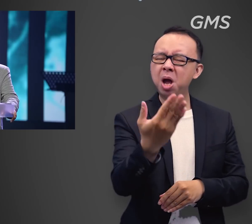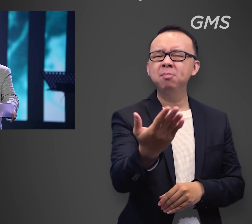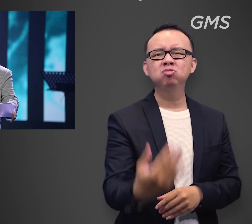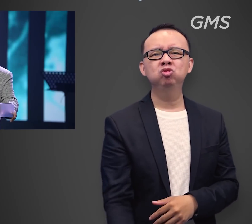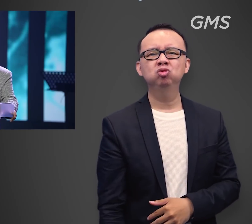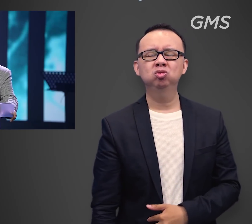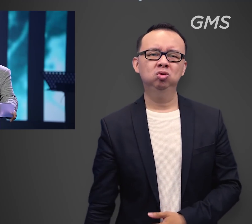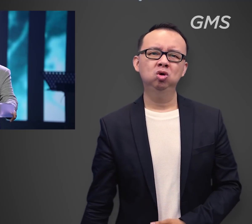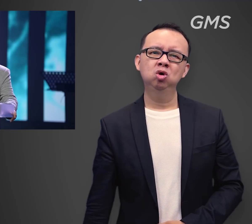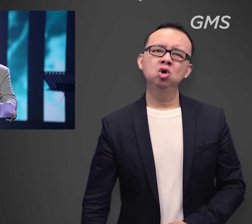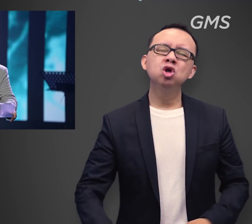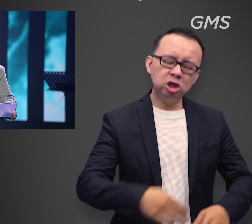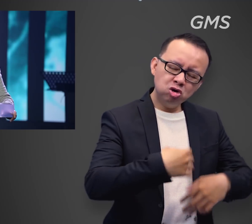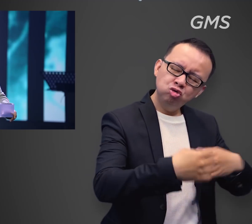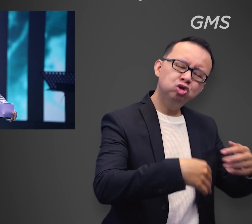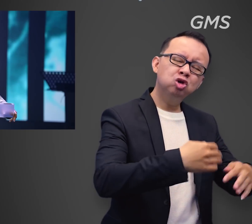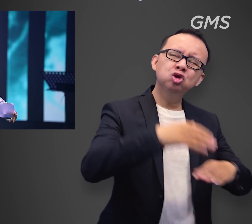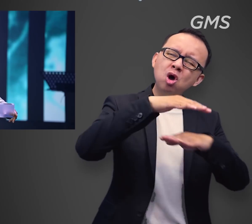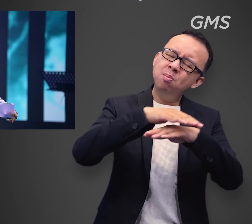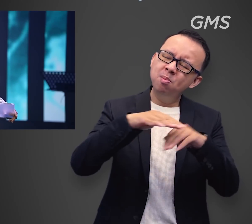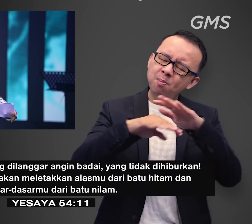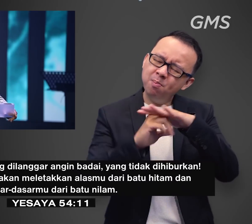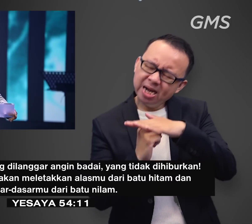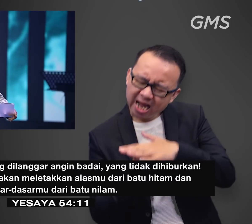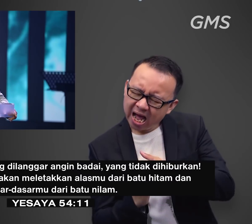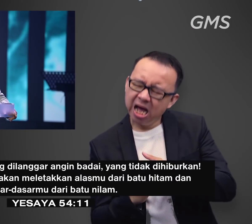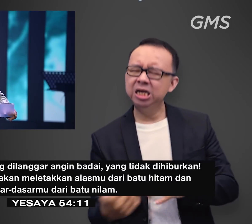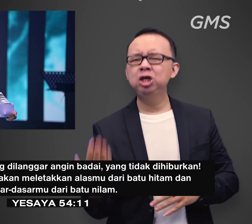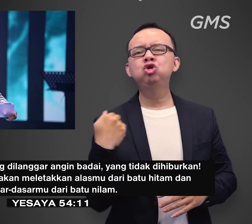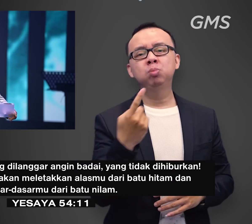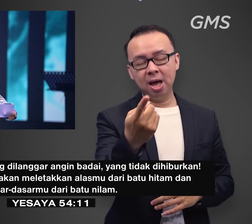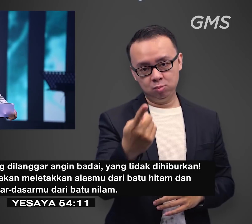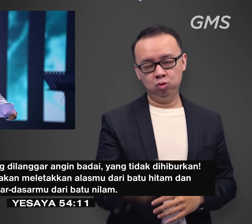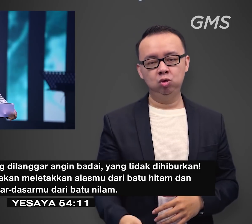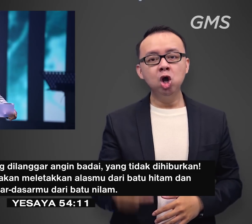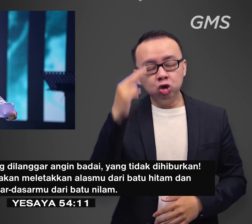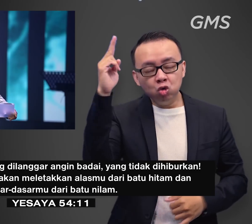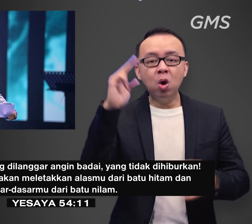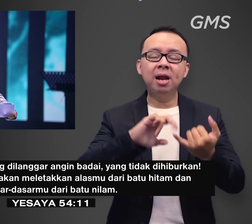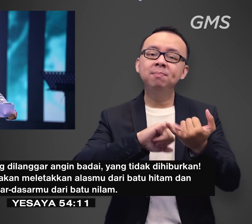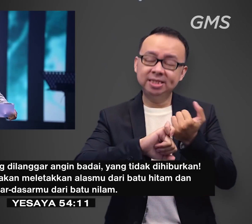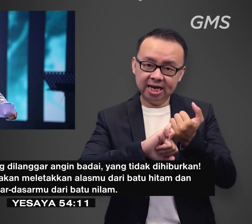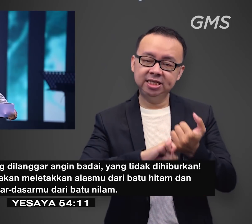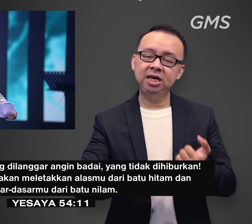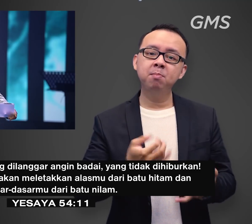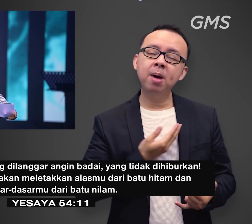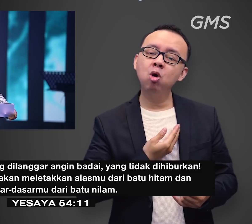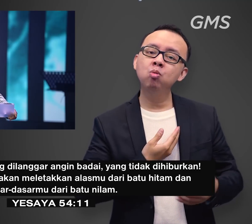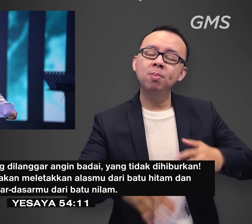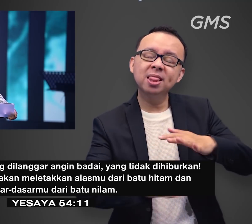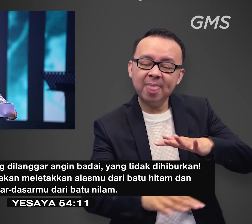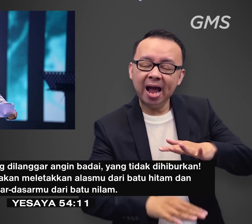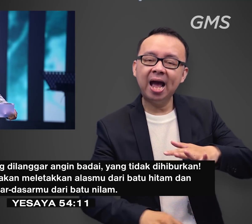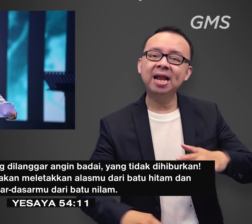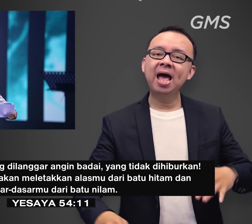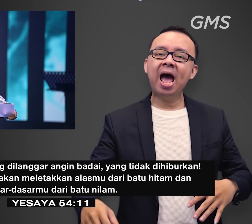luar Anda yang terus menekan hidupmu. Tuhan tuh berjanji begini, aku akan meletakkan alasmu dari batu hitam